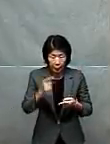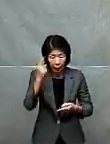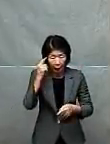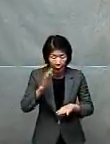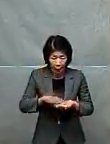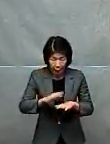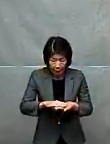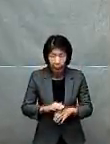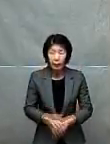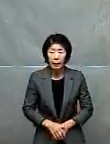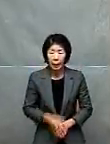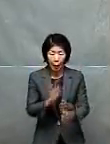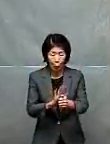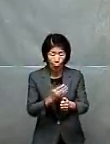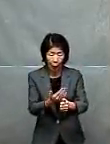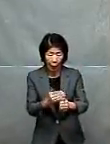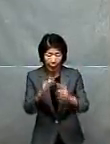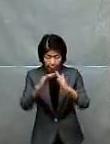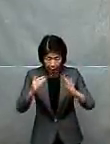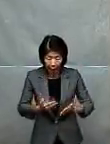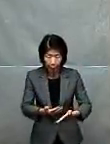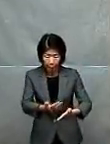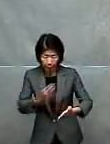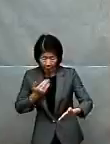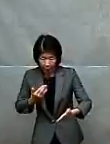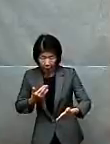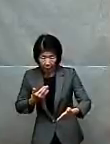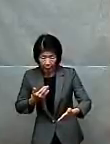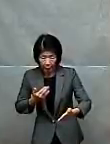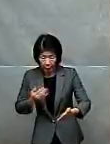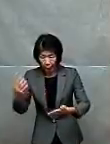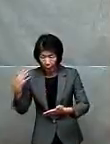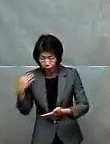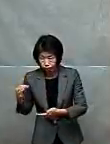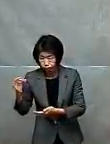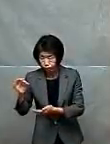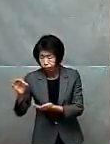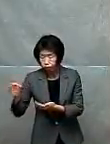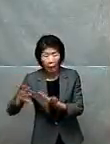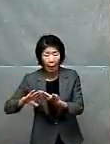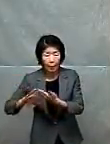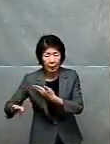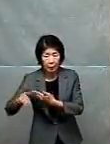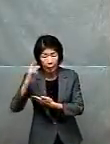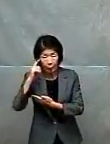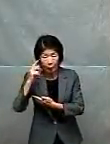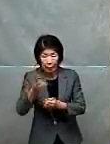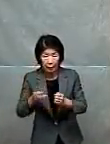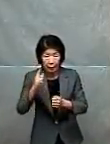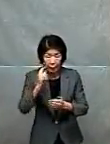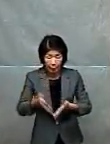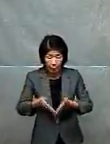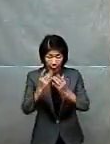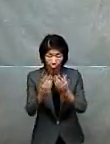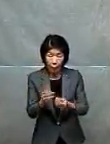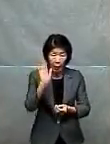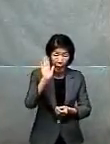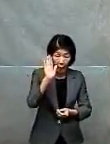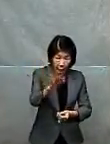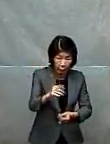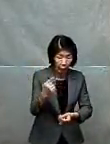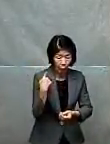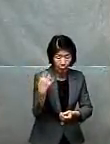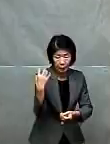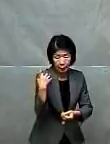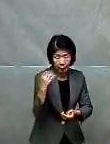はい、ですがという断り書きで支払っていたということがございます。で2回目からはこちらの主催ということになって支払うべき